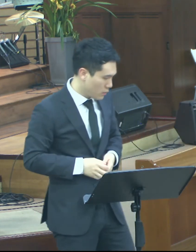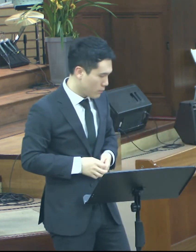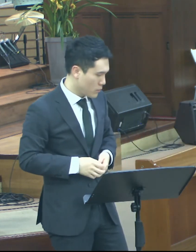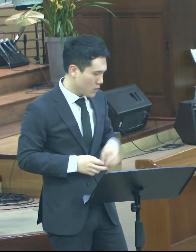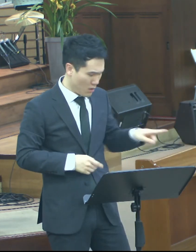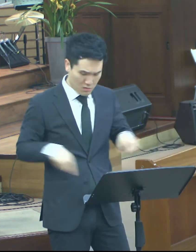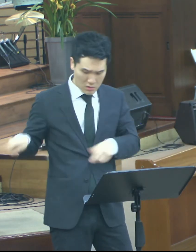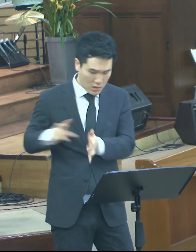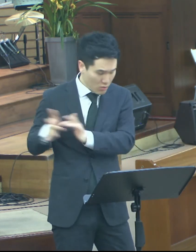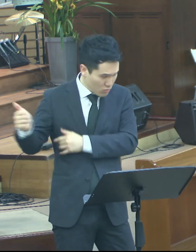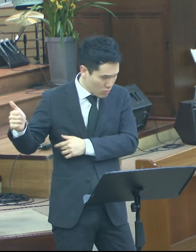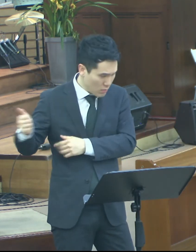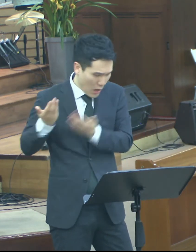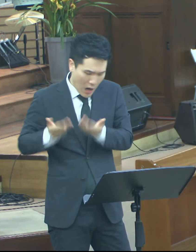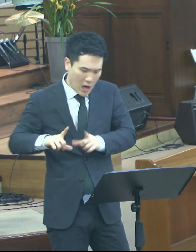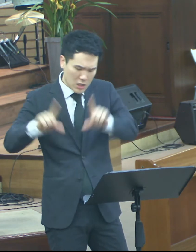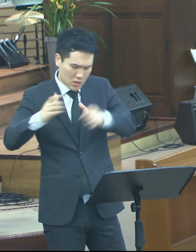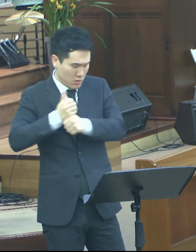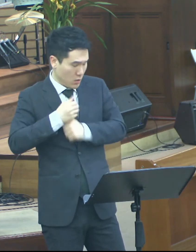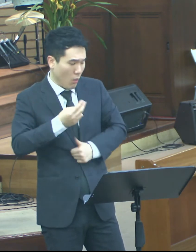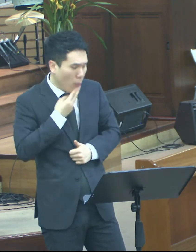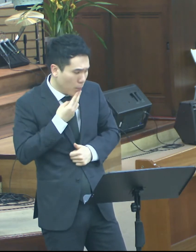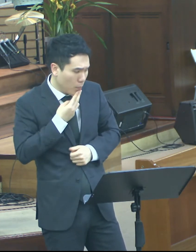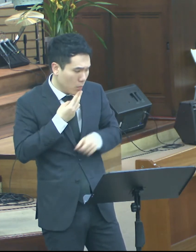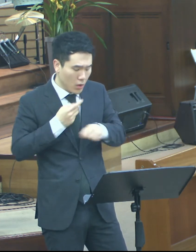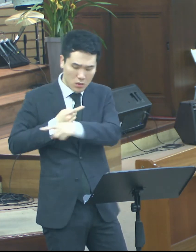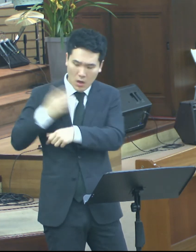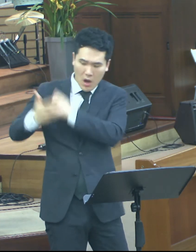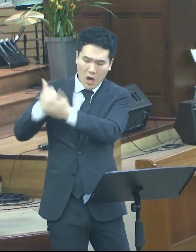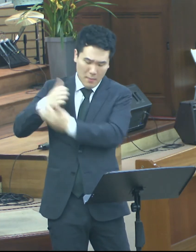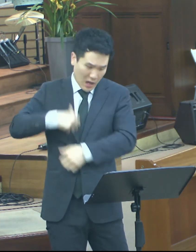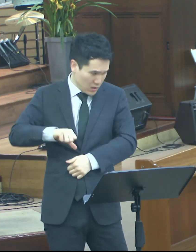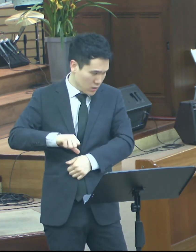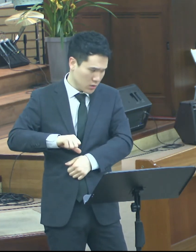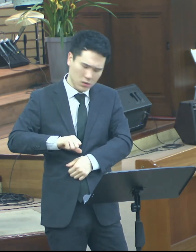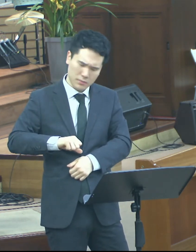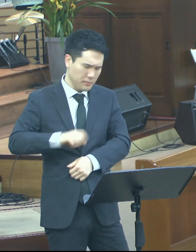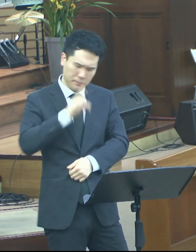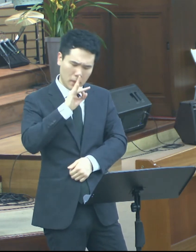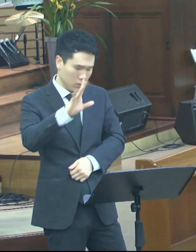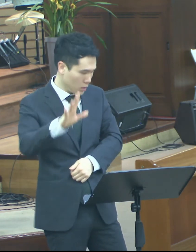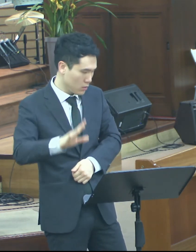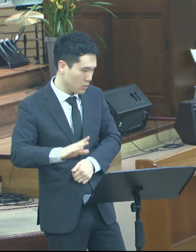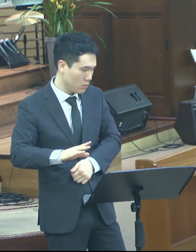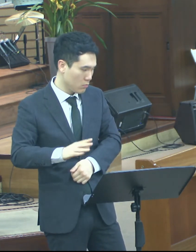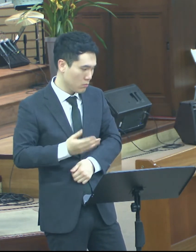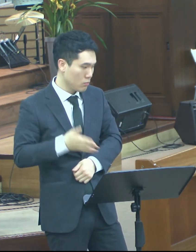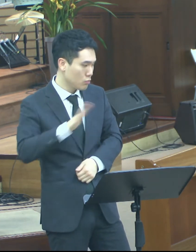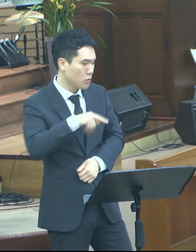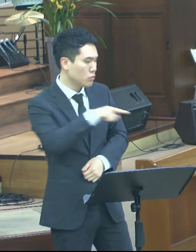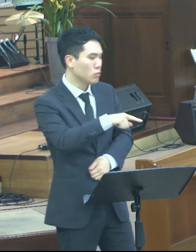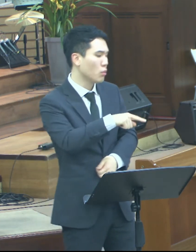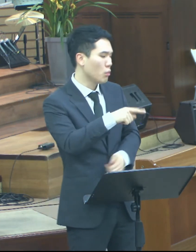없고 그가 예수는 죄인인데 어떻게 표적을 행하냐? 막 이렇게 막 압박을 했어요.